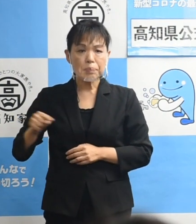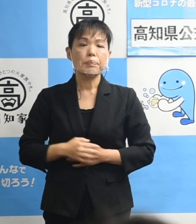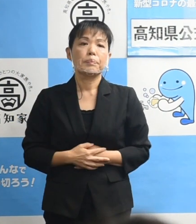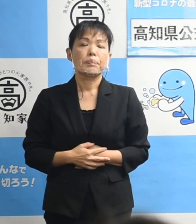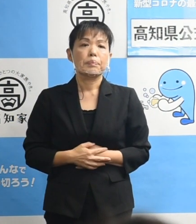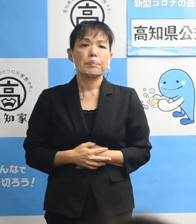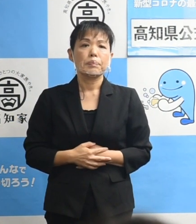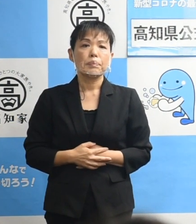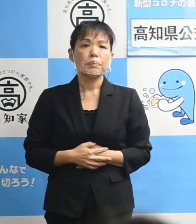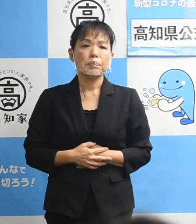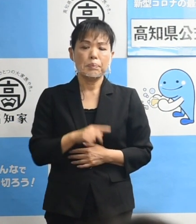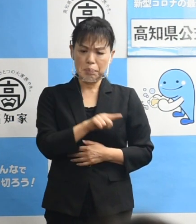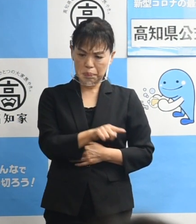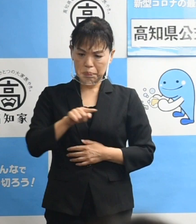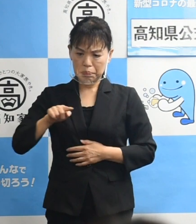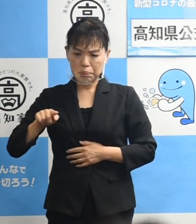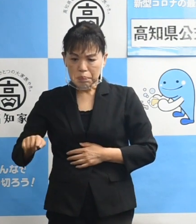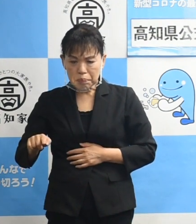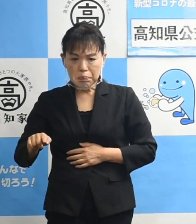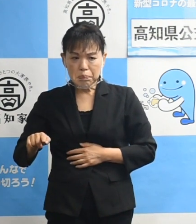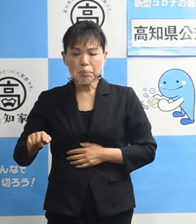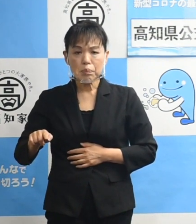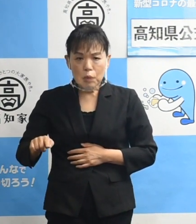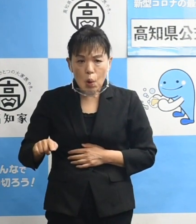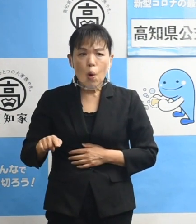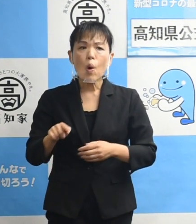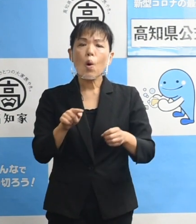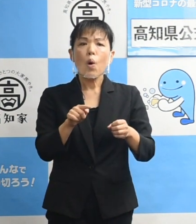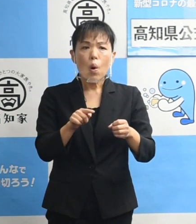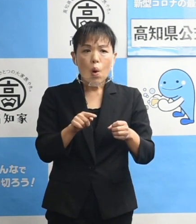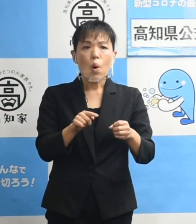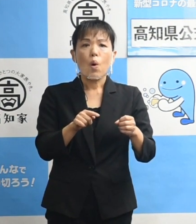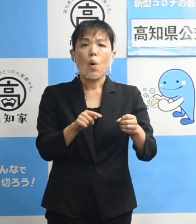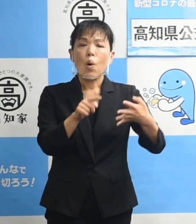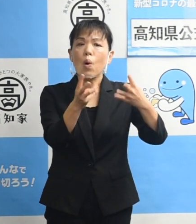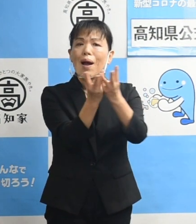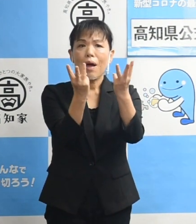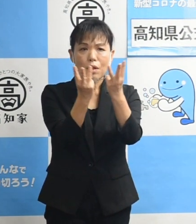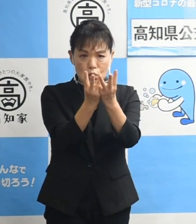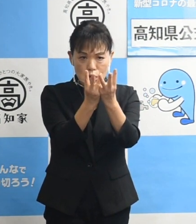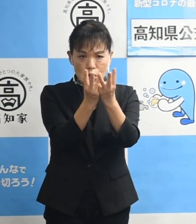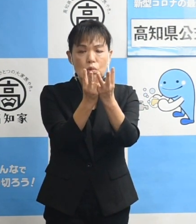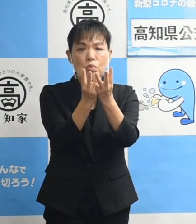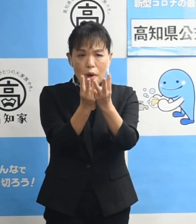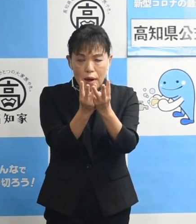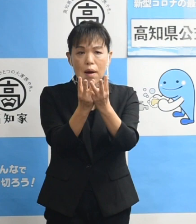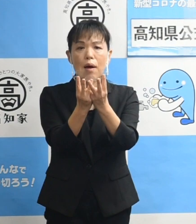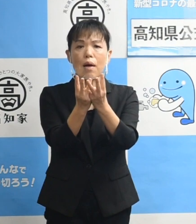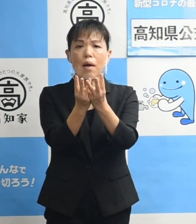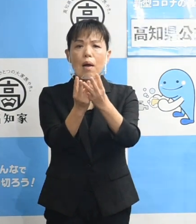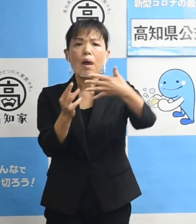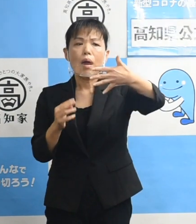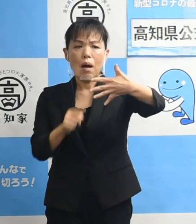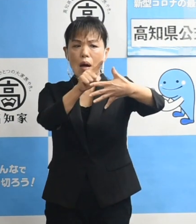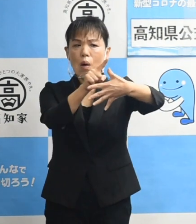それぞれこの県の設けております対応目安のステージから言いますと、 この数字そのものは、まあ、非常